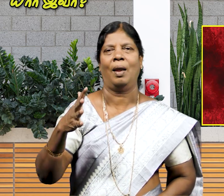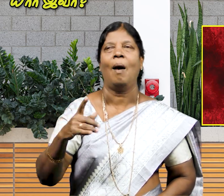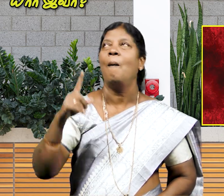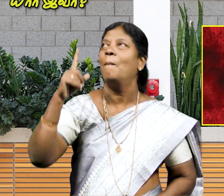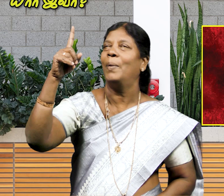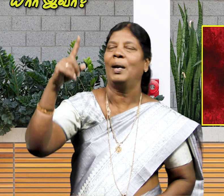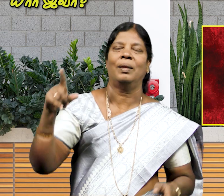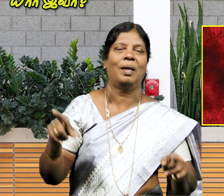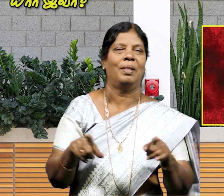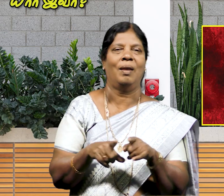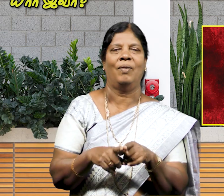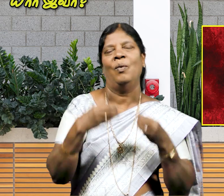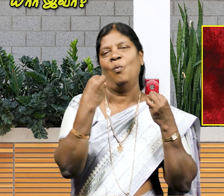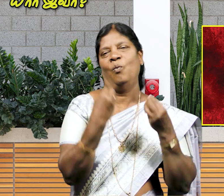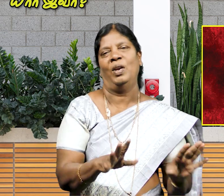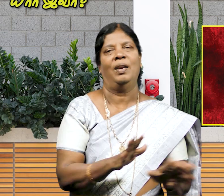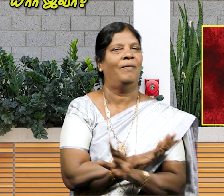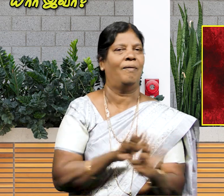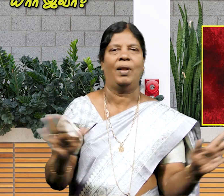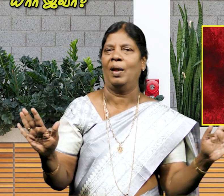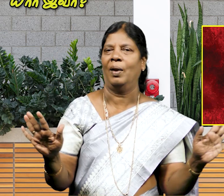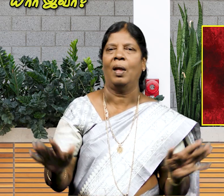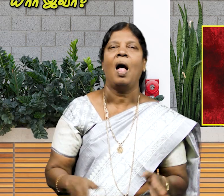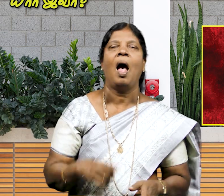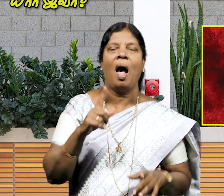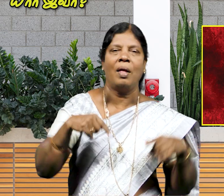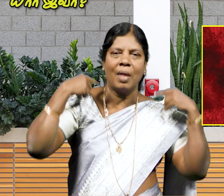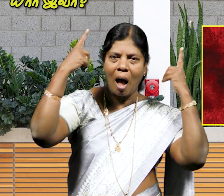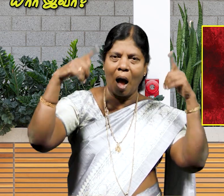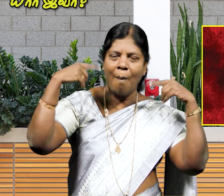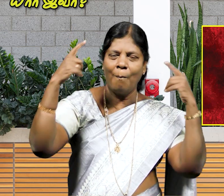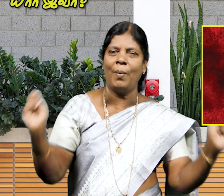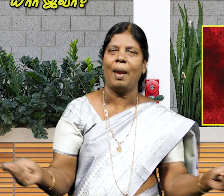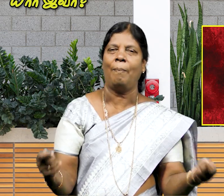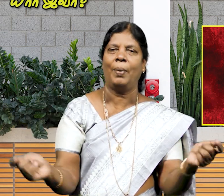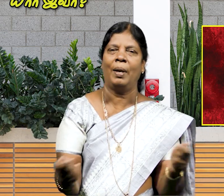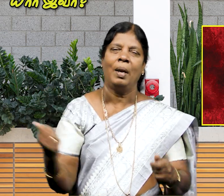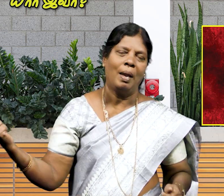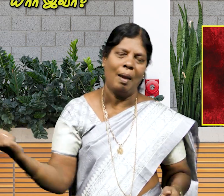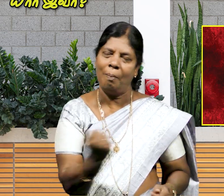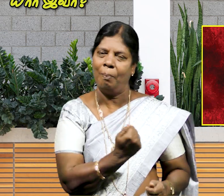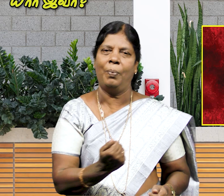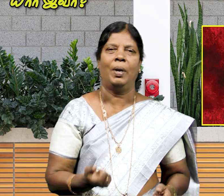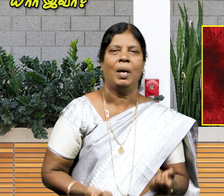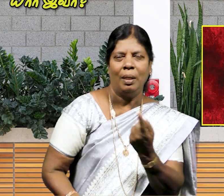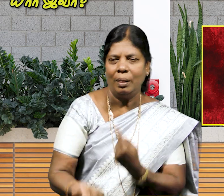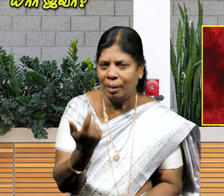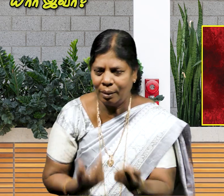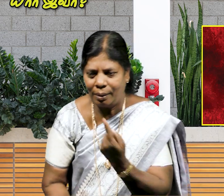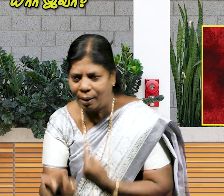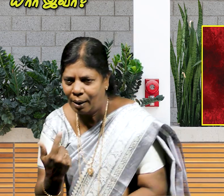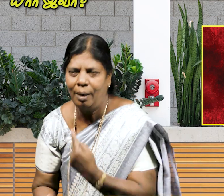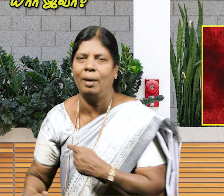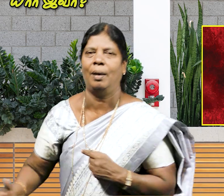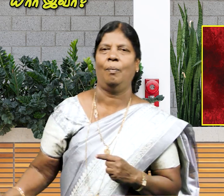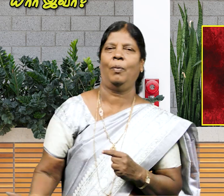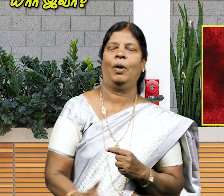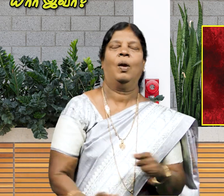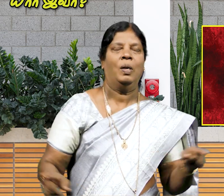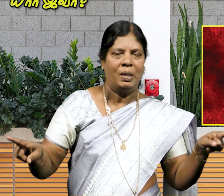அந்த படைத்த தேவன் விட்டு விடல. அந்த மேய்ப்பன் எப்படி அந்த ஒரு ஆட்டை தேடி தெரிந்தானோ